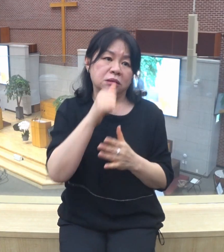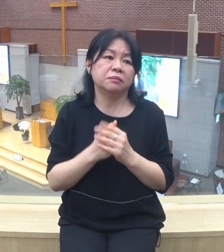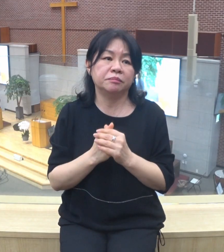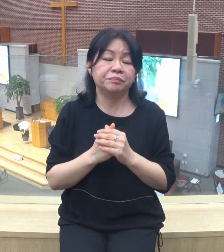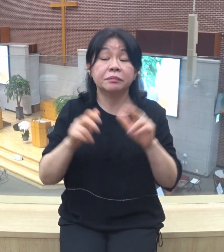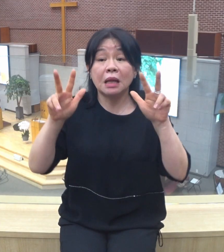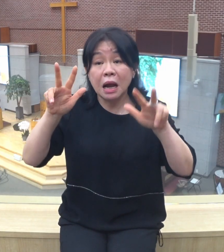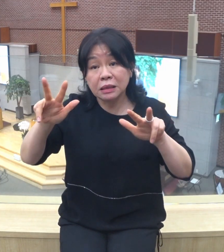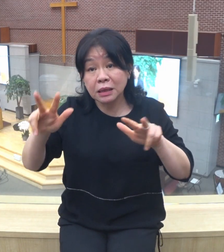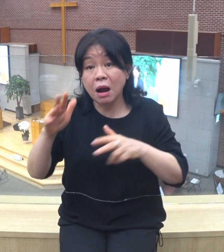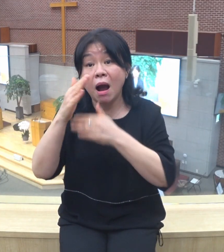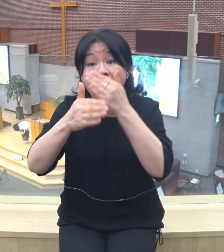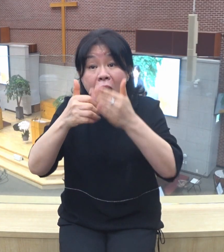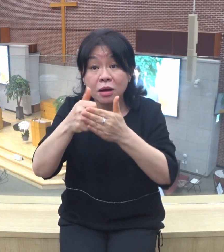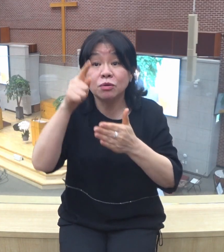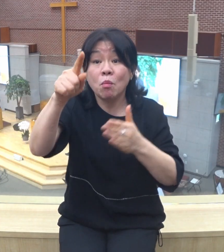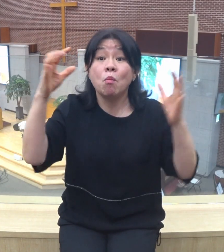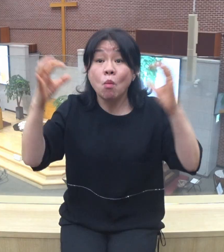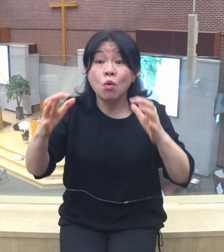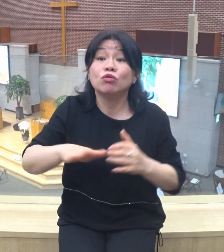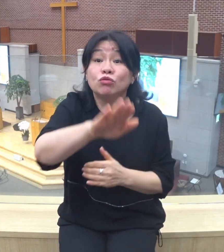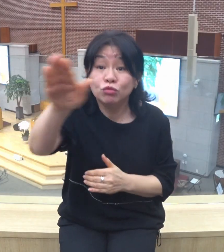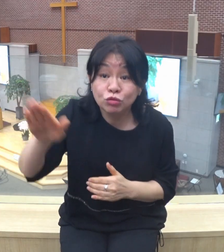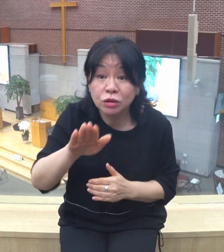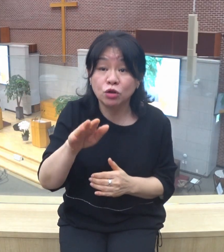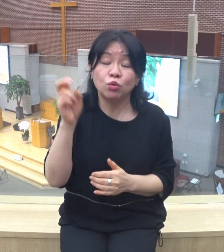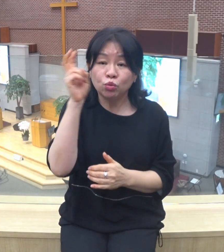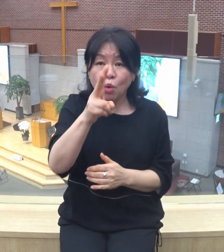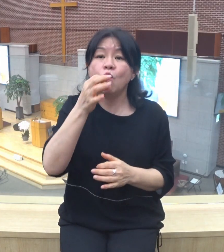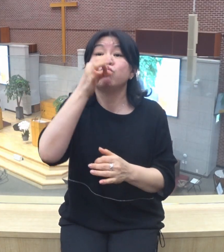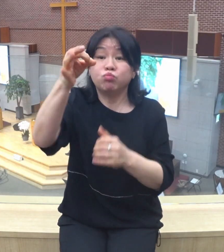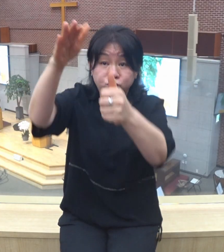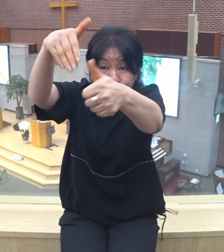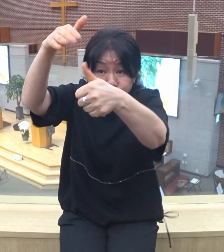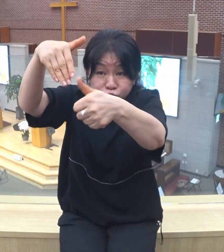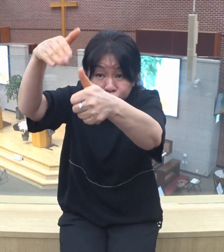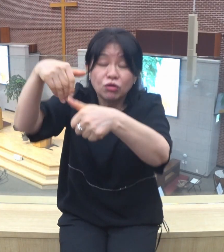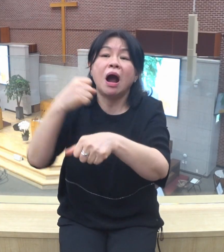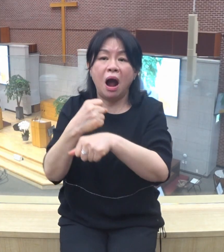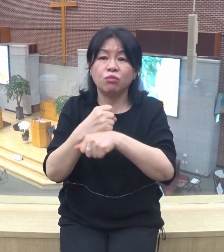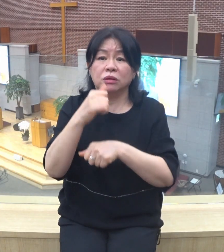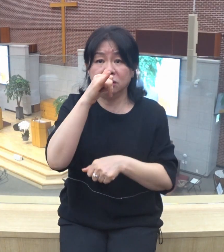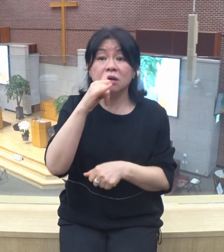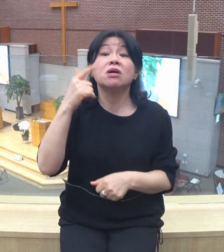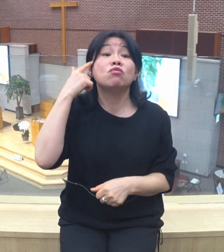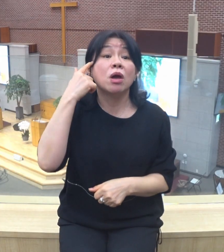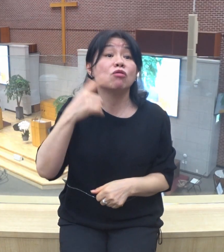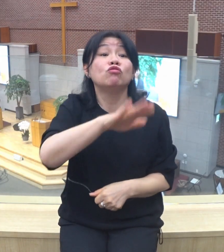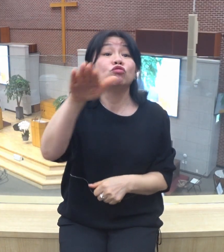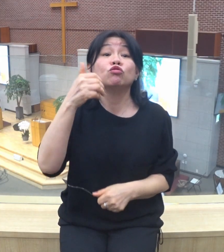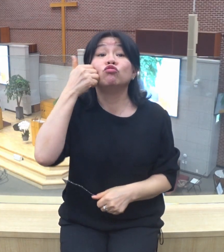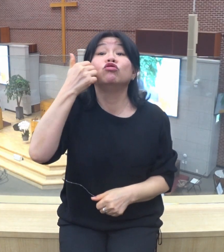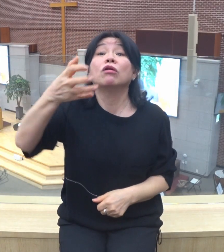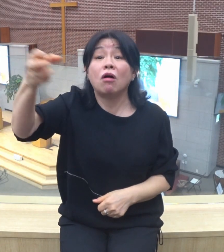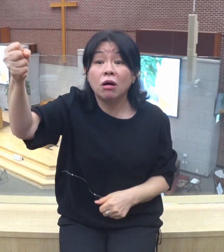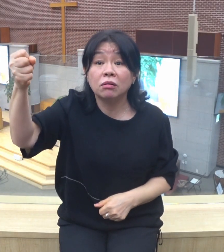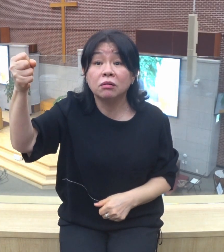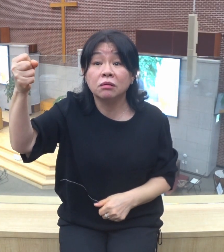하나님은 지금 이곳에 모인 우리를 또 부르고 계십니다. 우리는 누구의 것입니까?